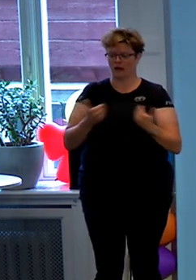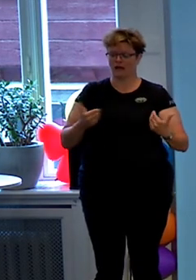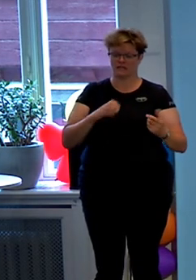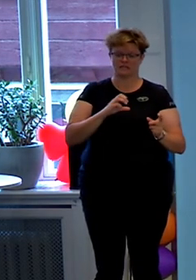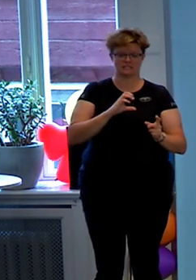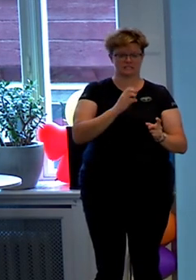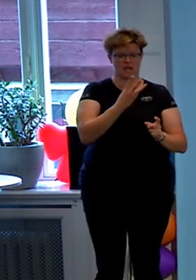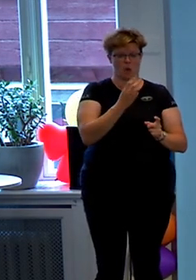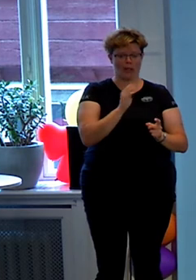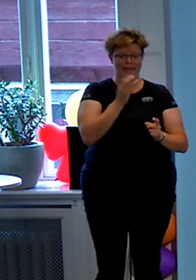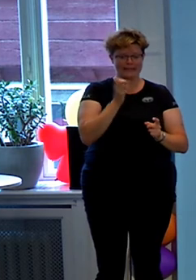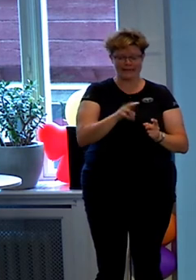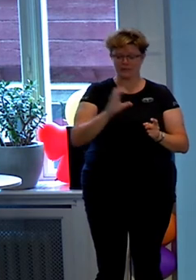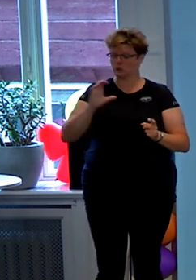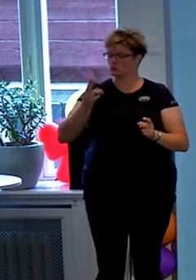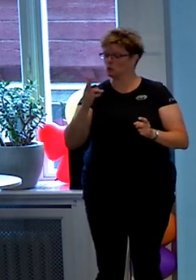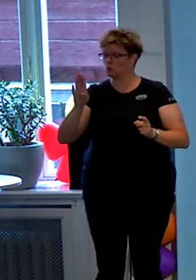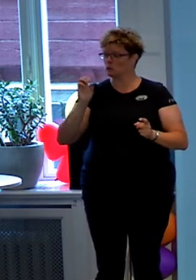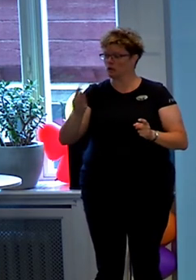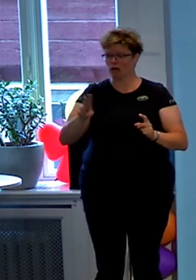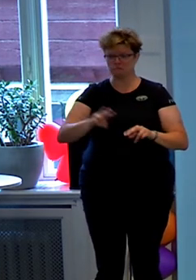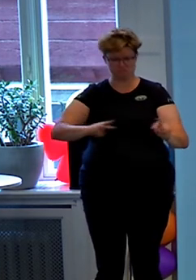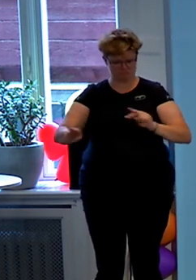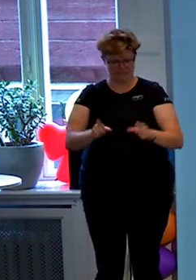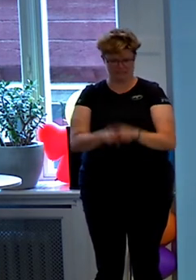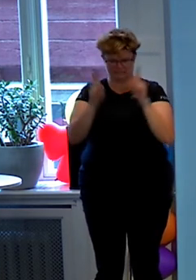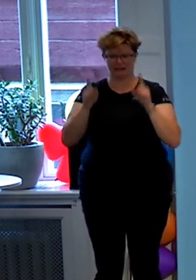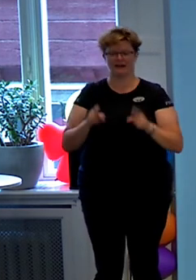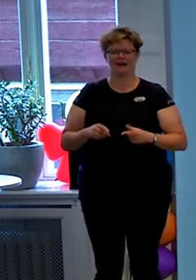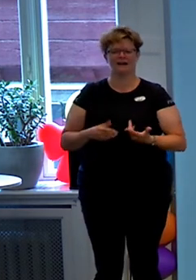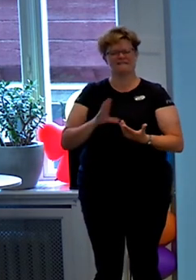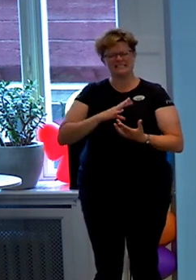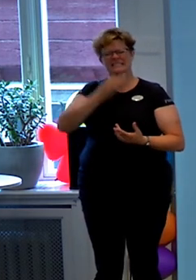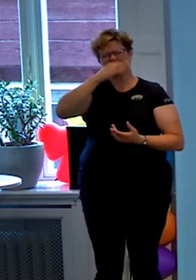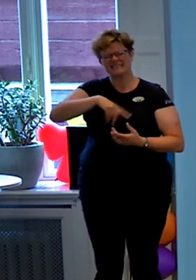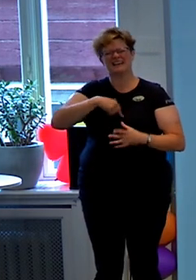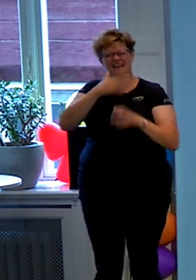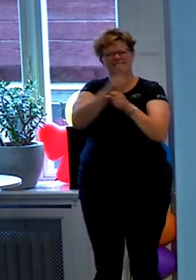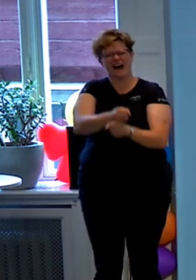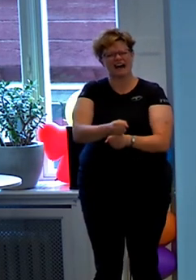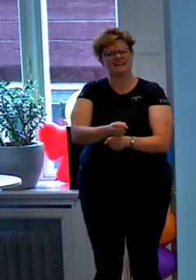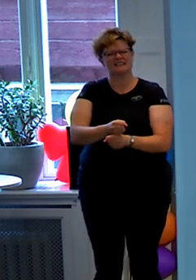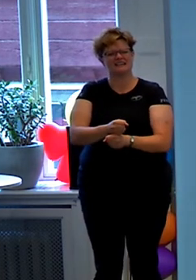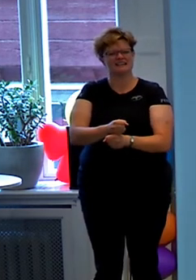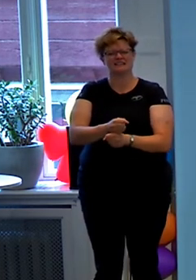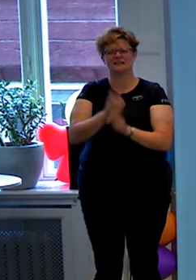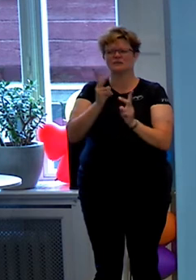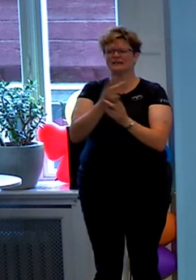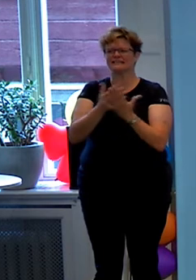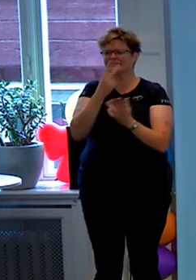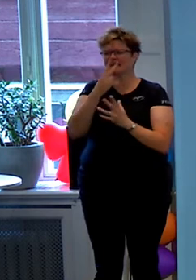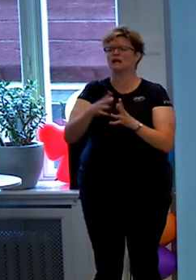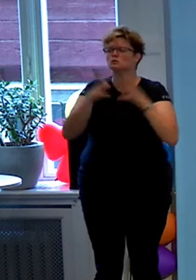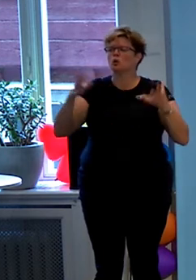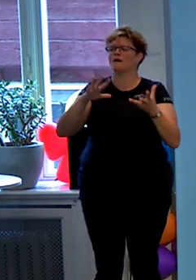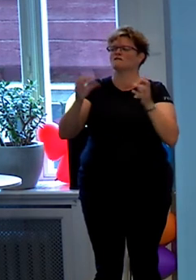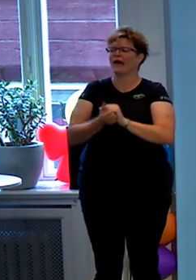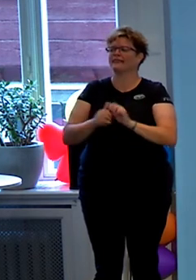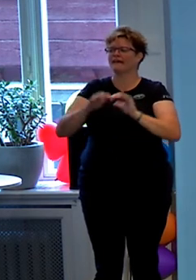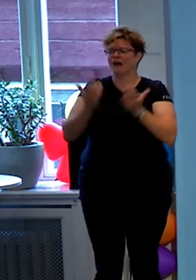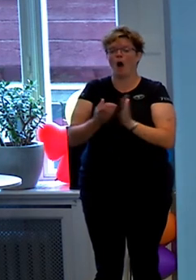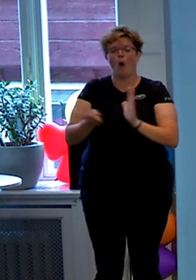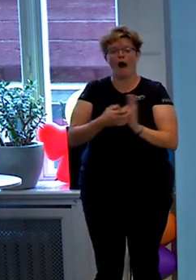jag vet vad det nu är. Men det är något, om man nu håller på, finns det risk att vi fastnar i små, vi inte ser den stora förändringen i världen för